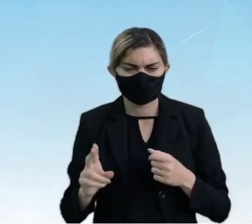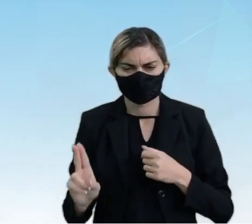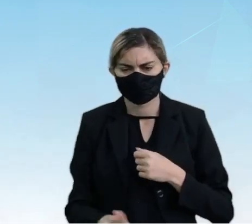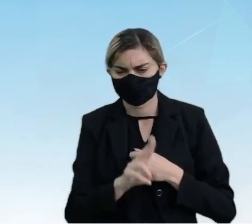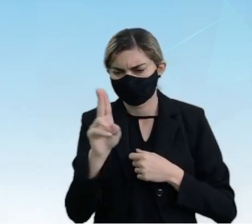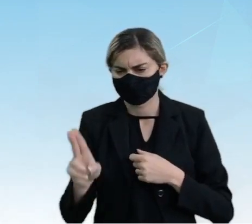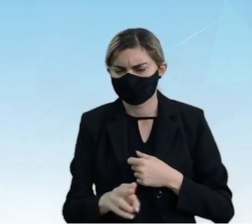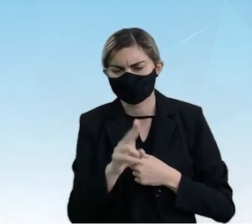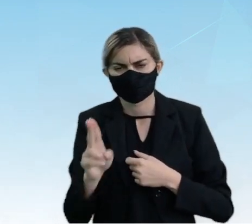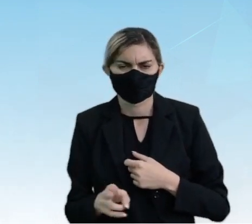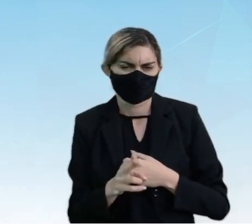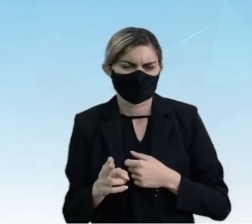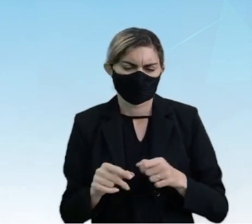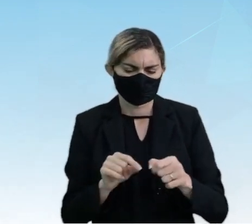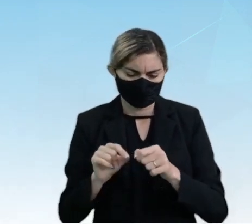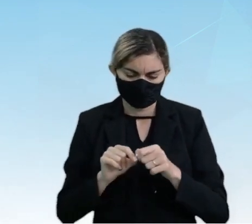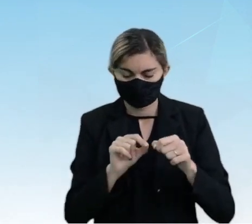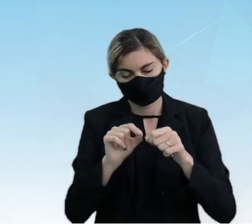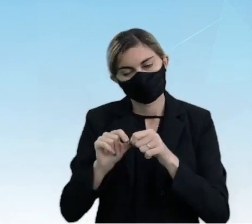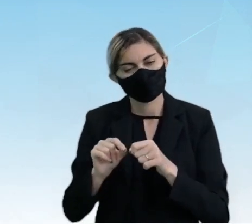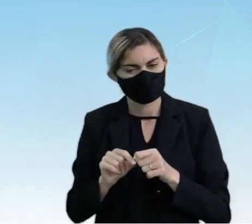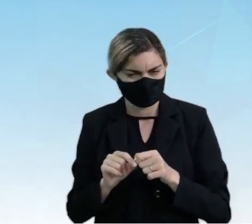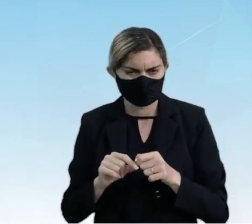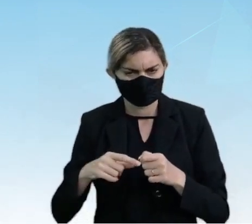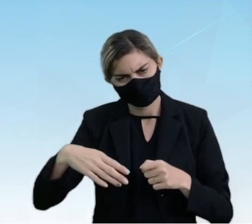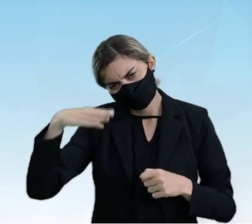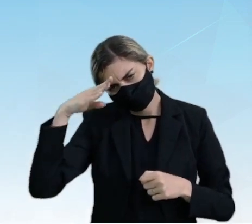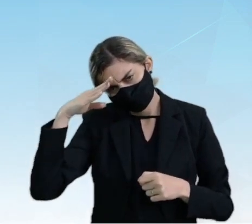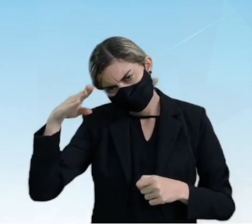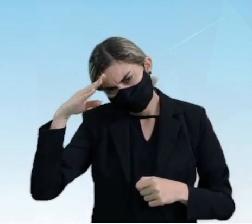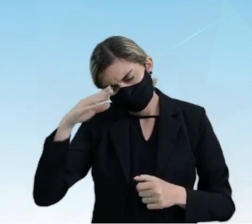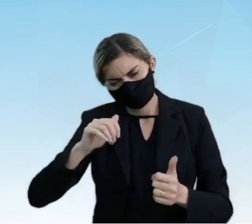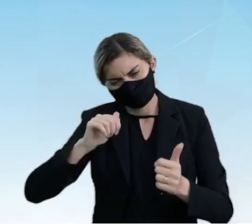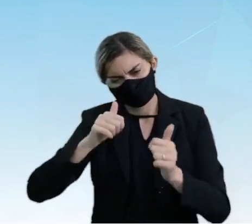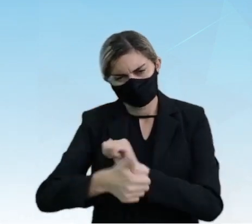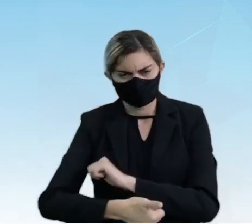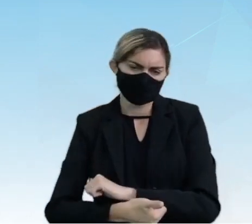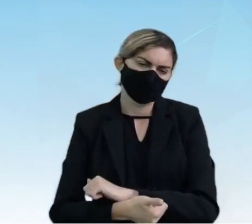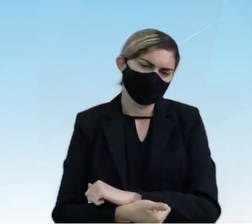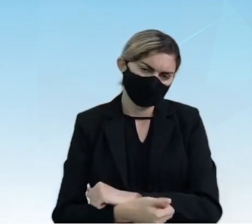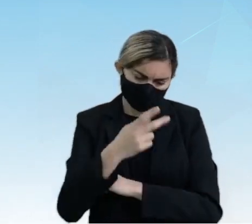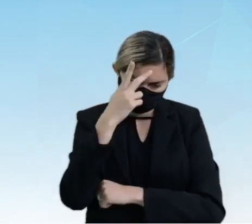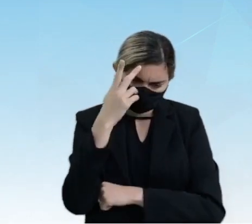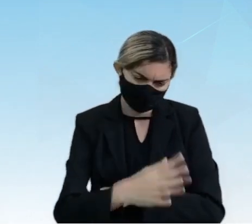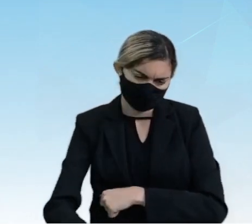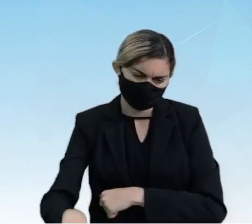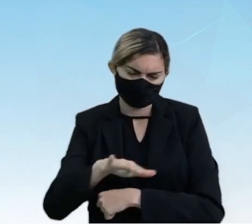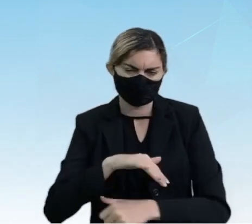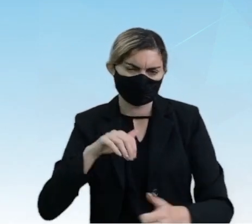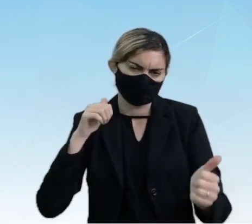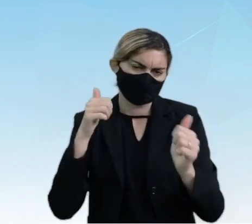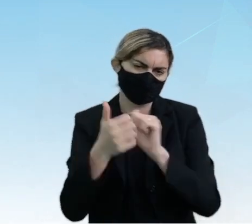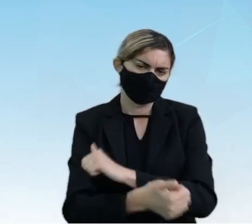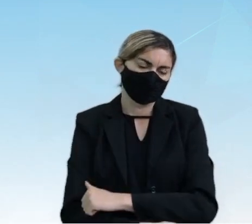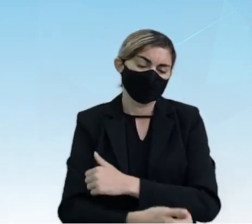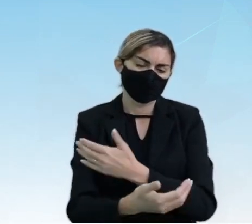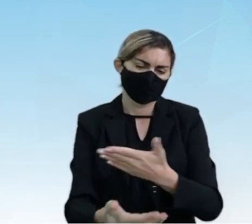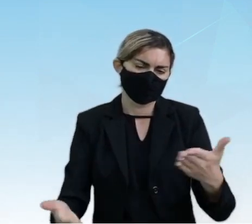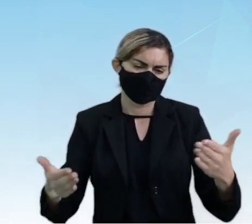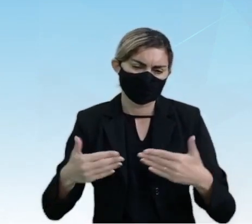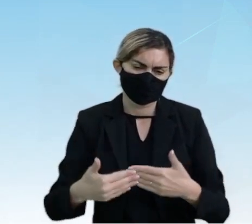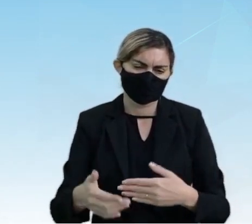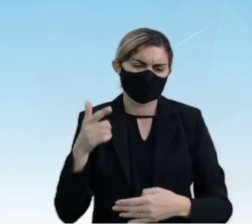utilizada para formar soldados que eram atletas, né, para formar pessoas com alta performance, né, e aí ele